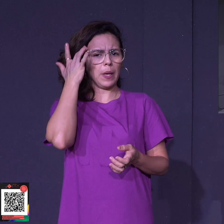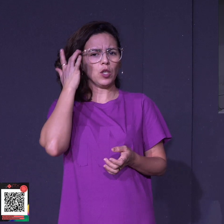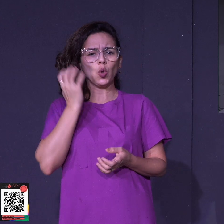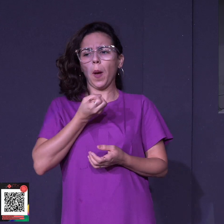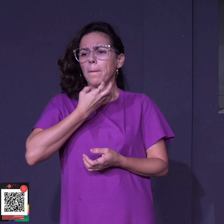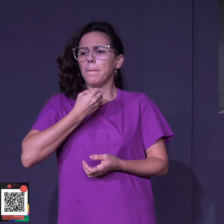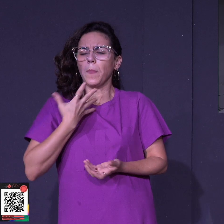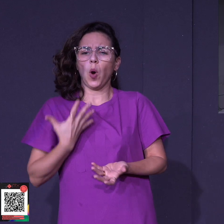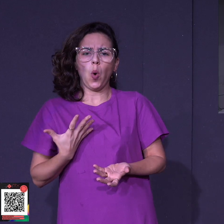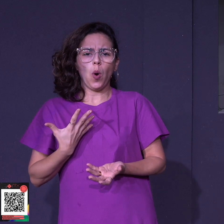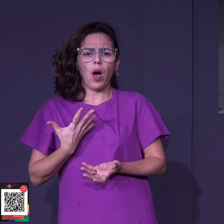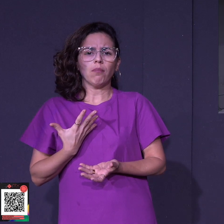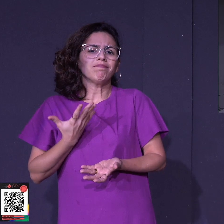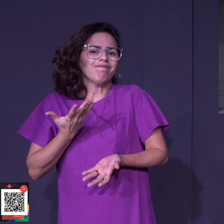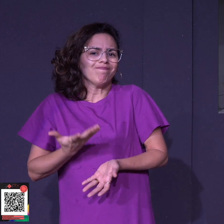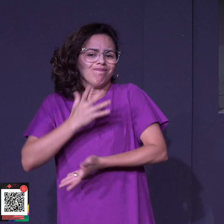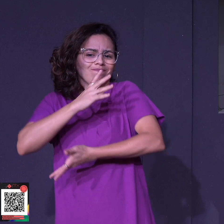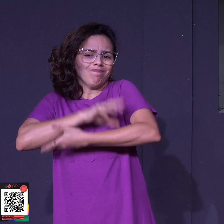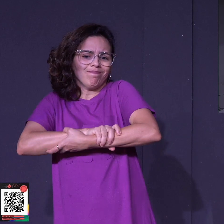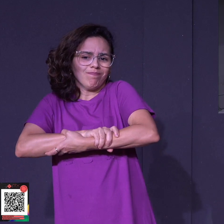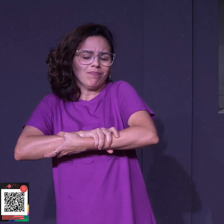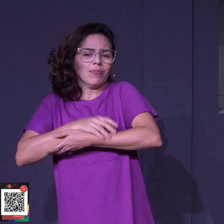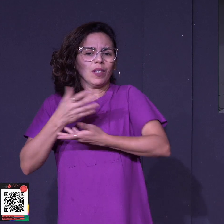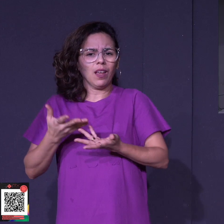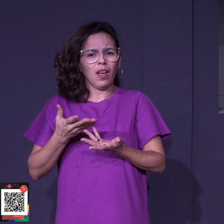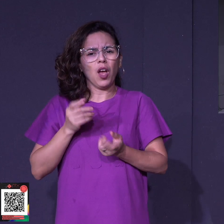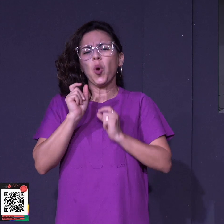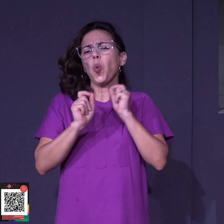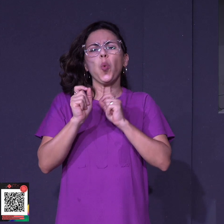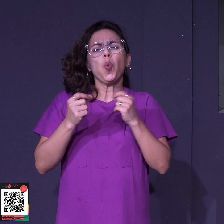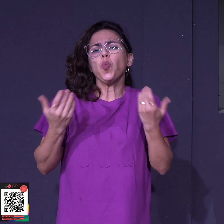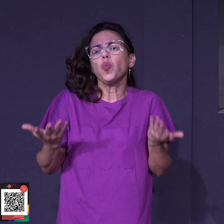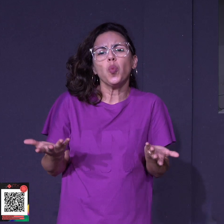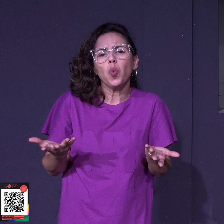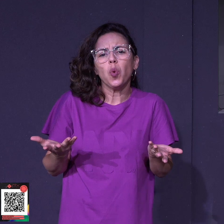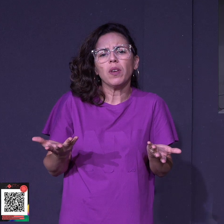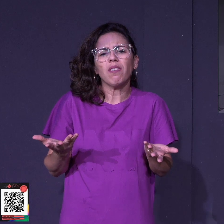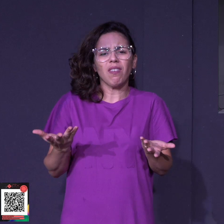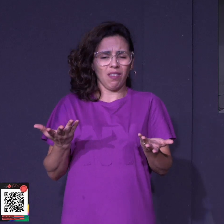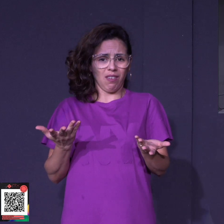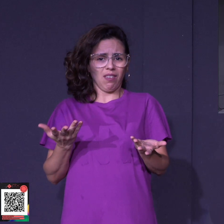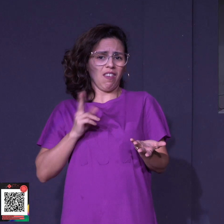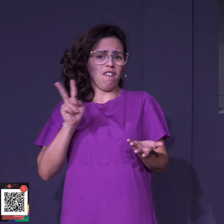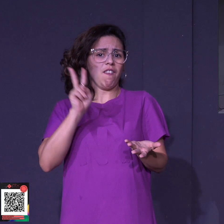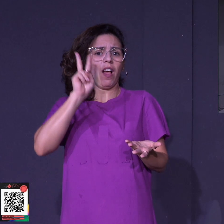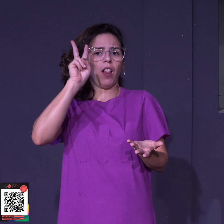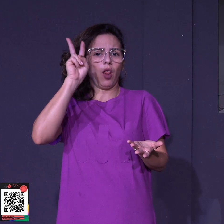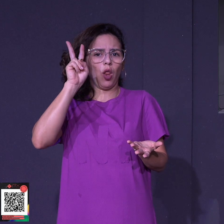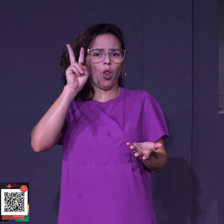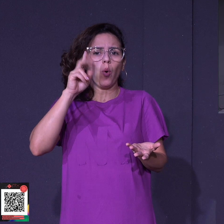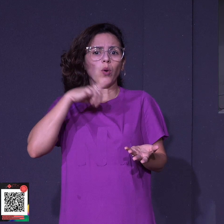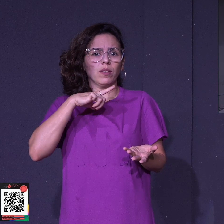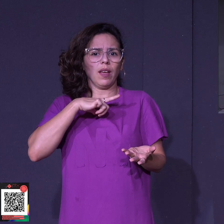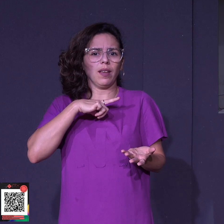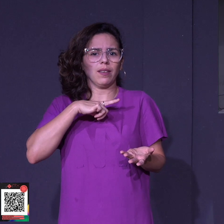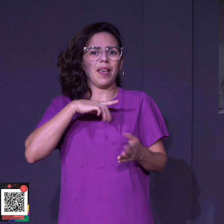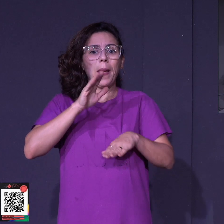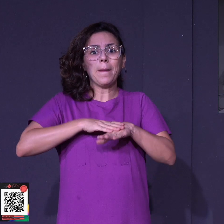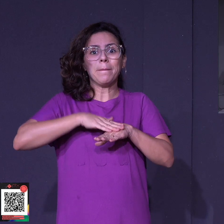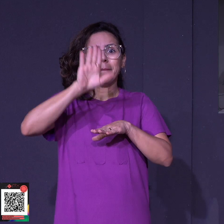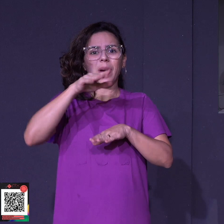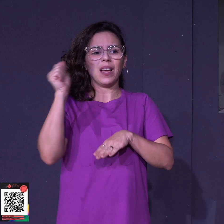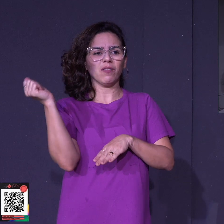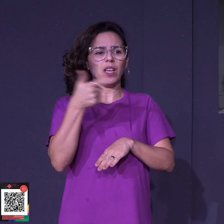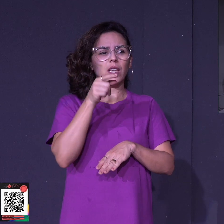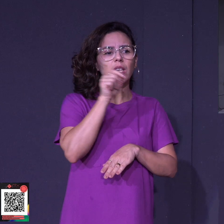demais? Até os pagãos fazem isso. Portanto, sejam perfeitos, como perfeito é o